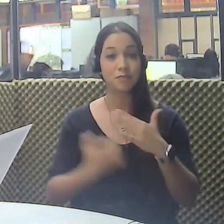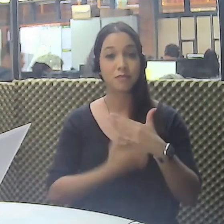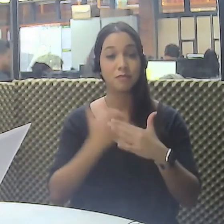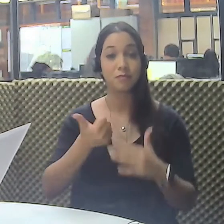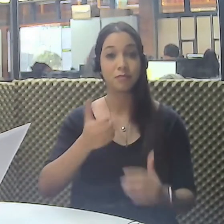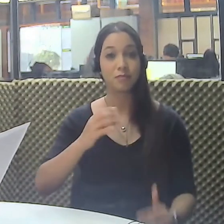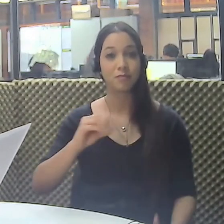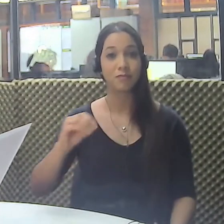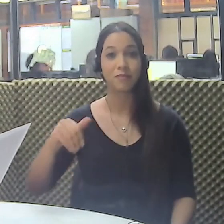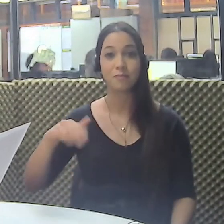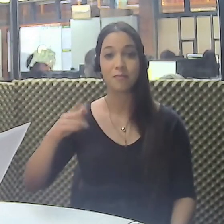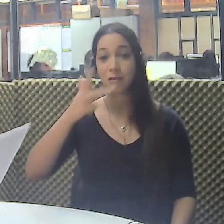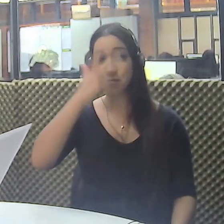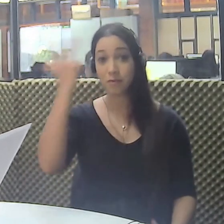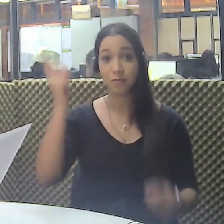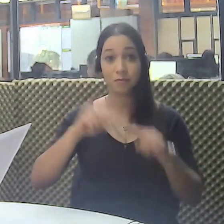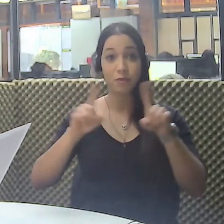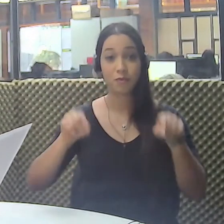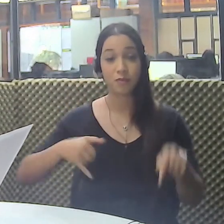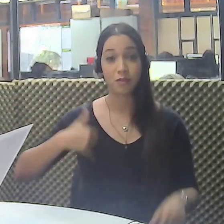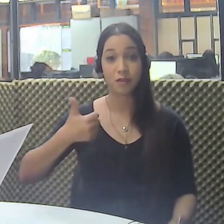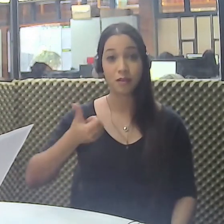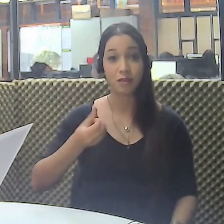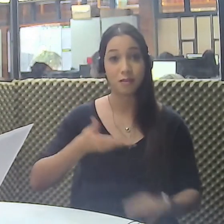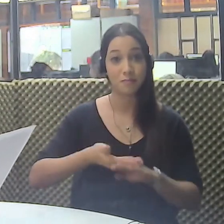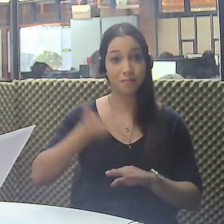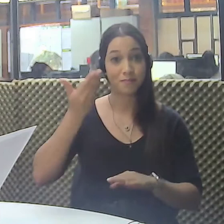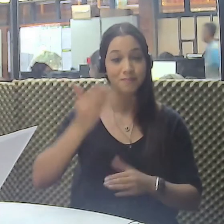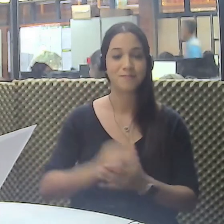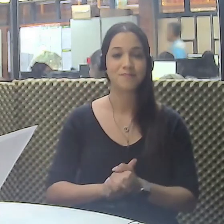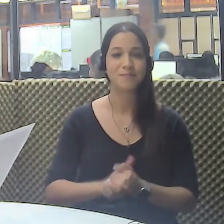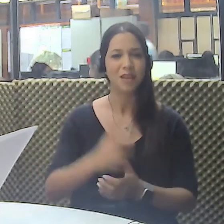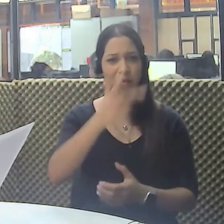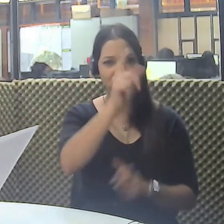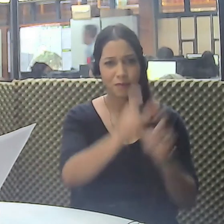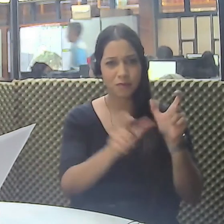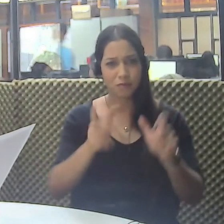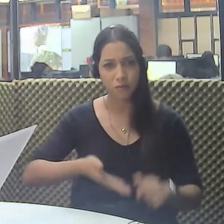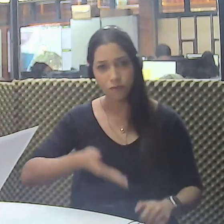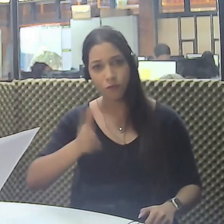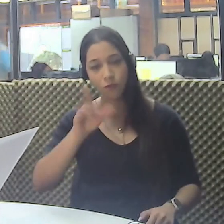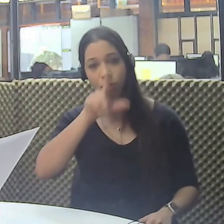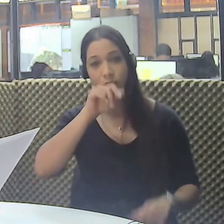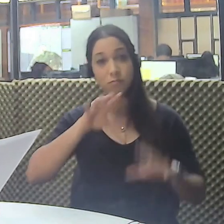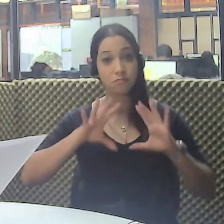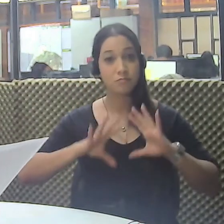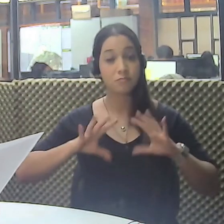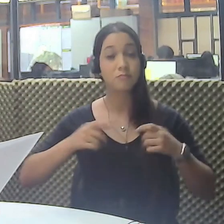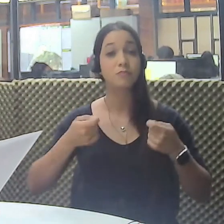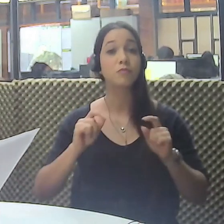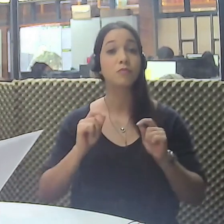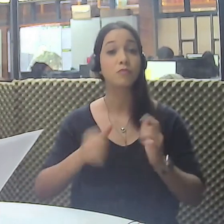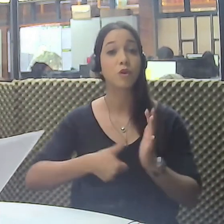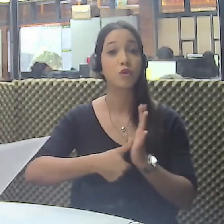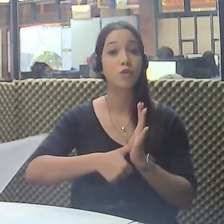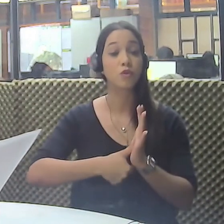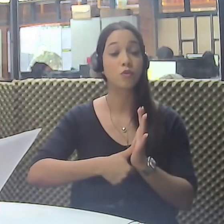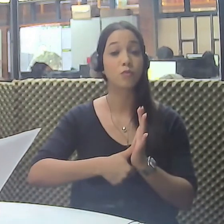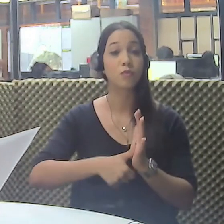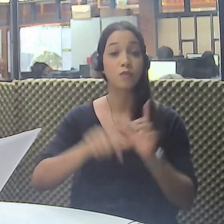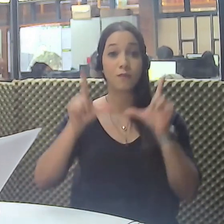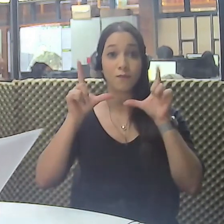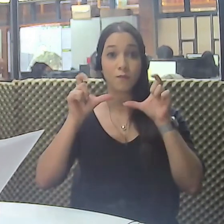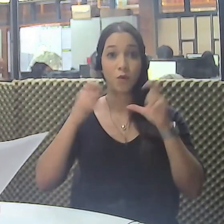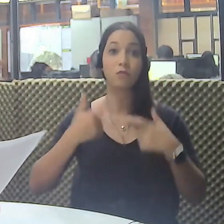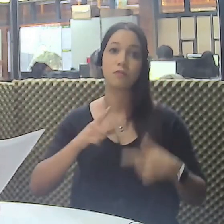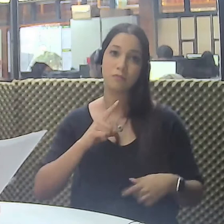aos trabalhadores com idade acima de 16 anos. As pessoas que forem até o Sabiazinho devem levar documento de identificação